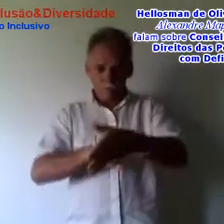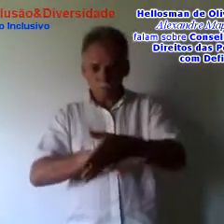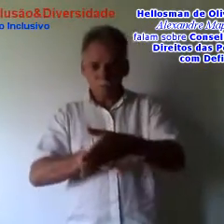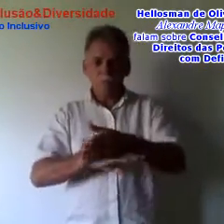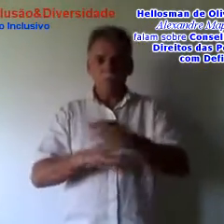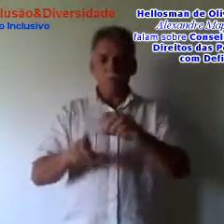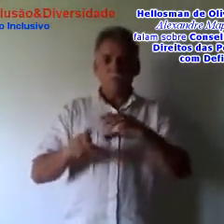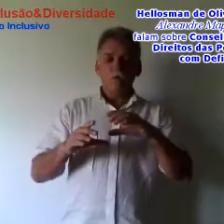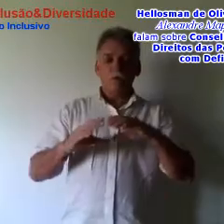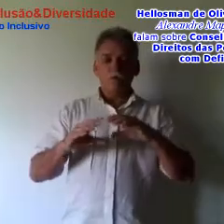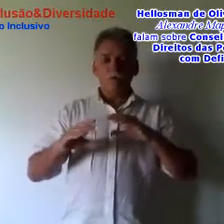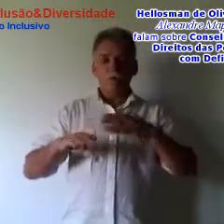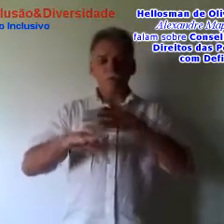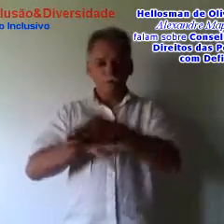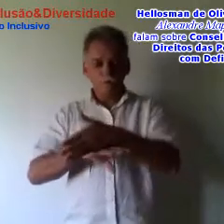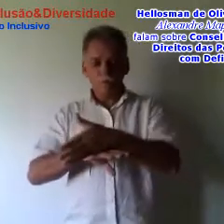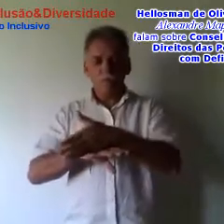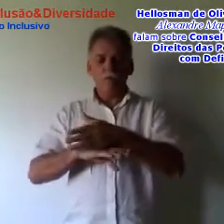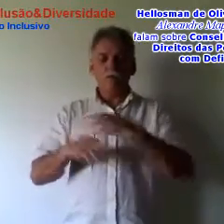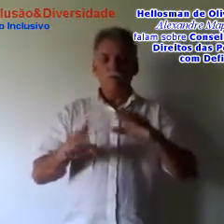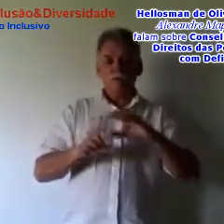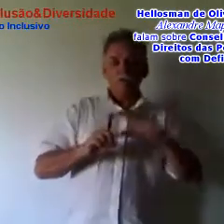e a Conferência, onde